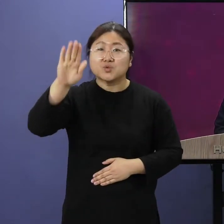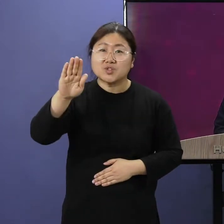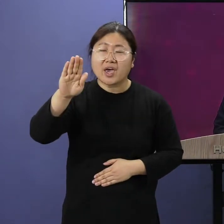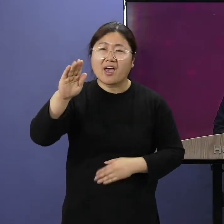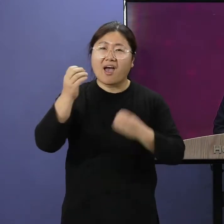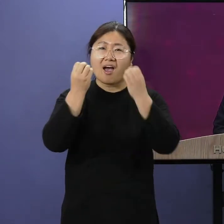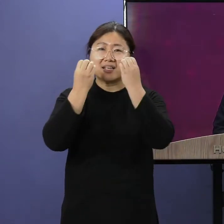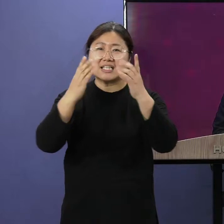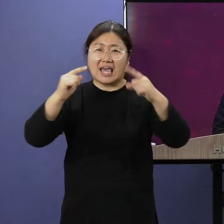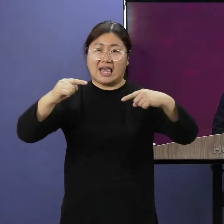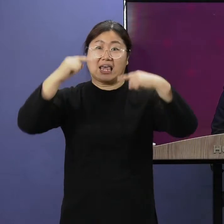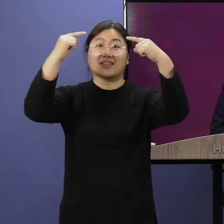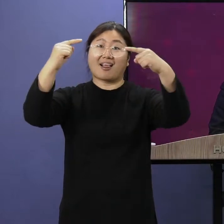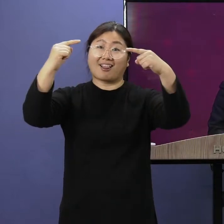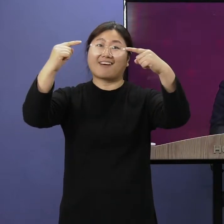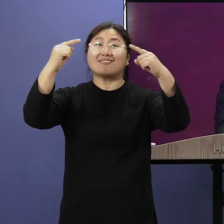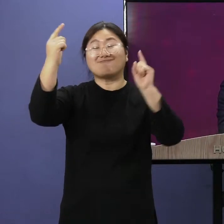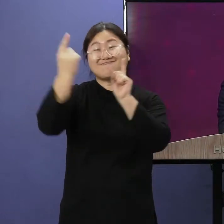사용해야 합니다.